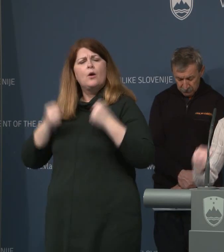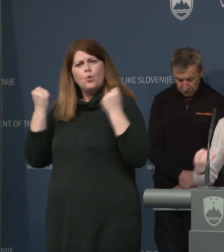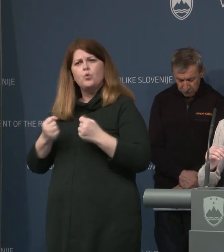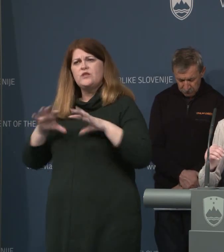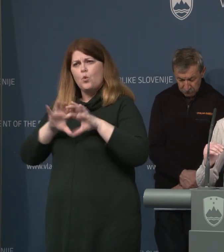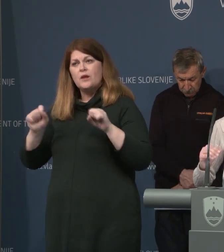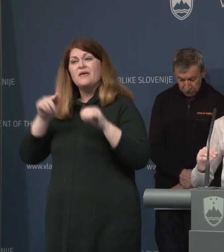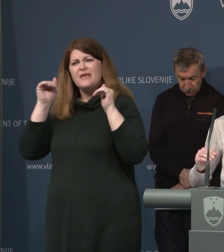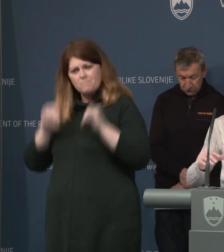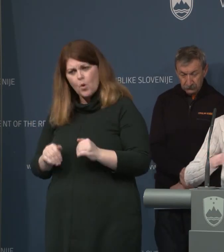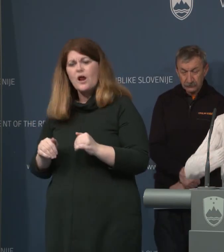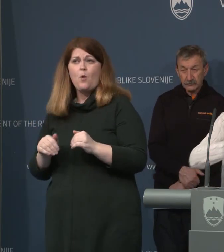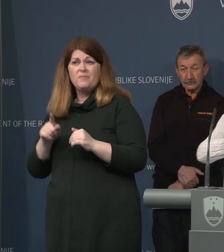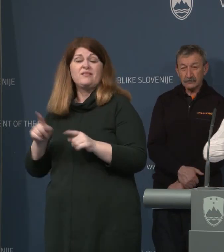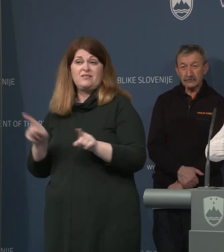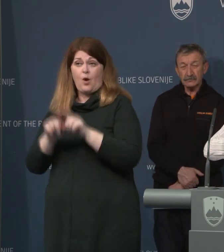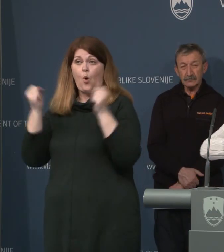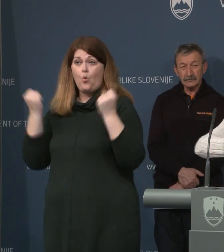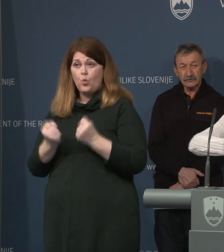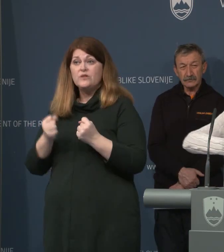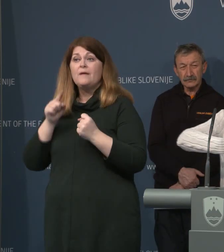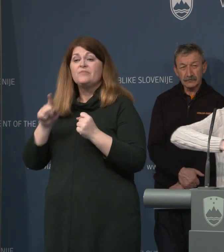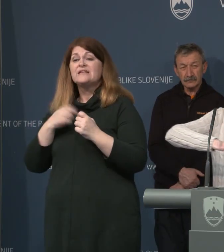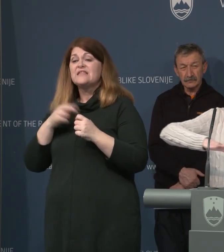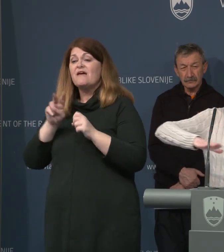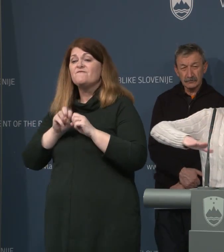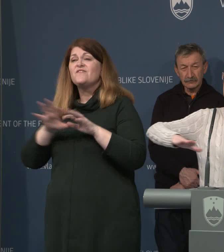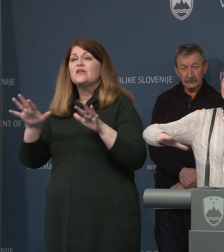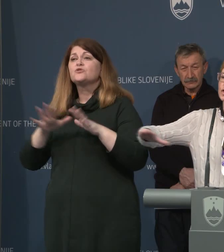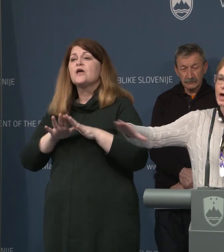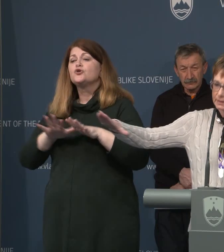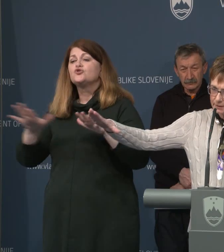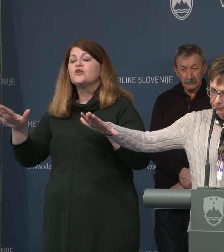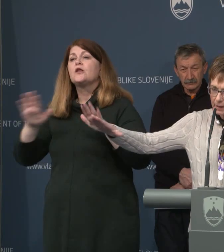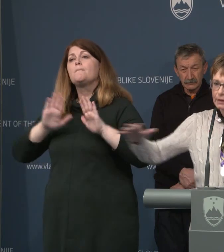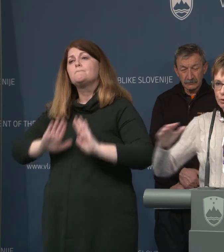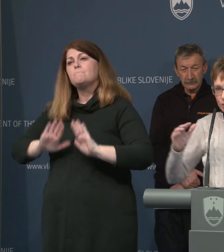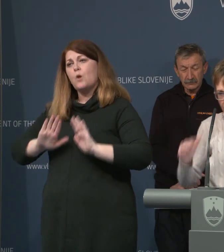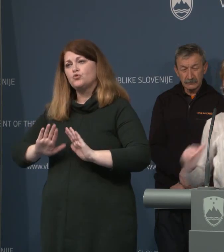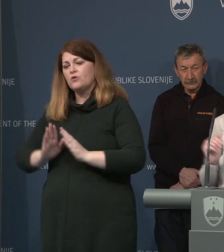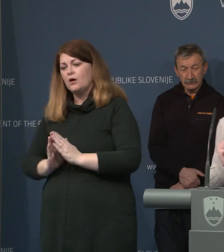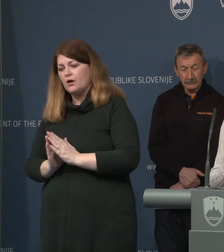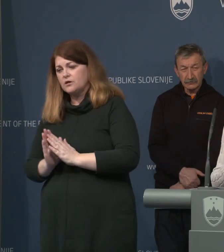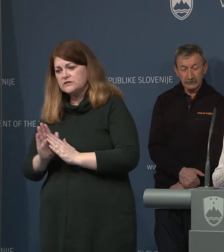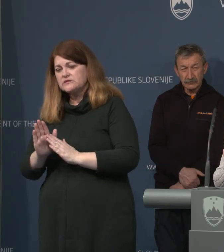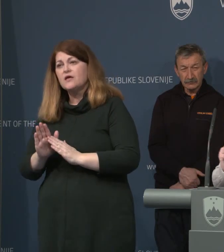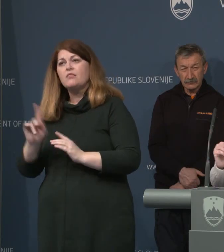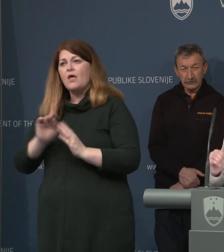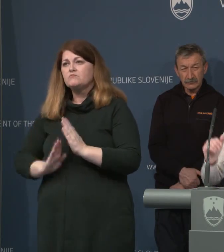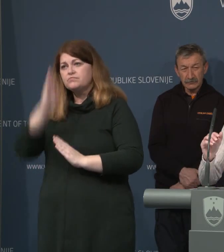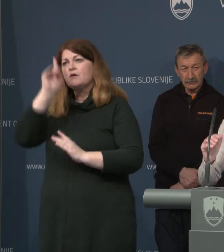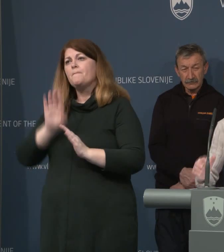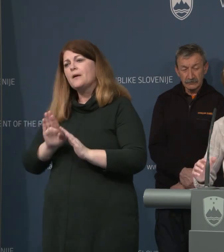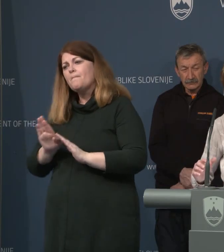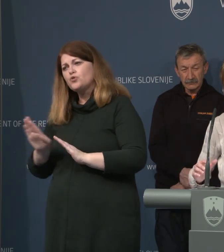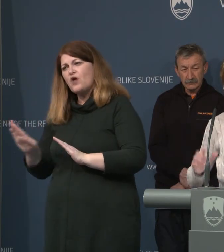ki res morajo biti drastični ukrepi, da nam se virus širi počasi. To počasno širjenje virusa je